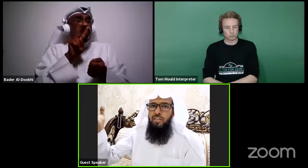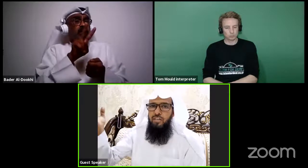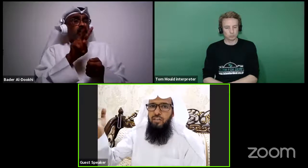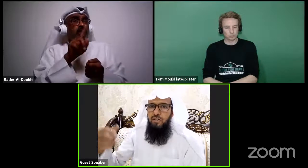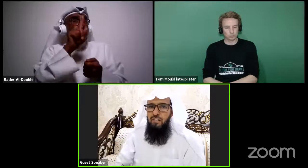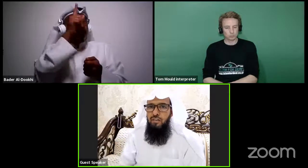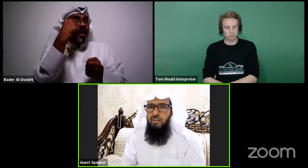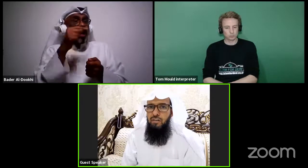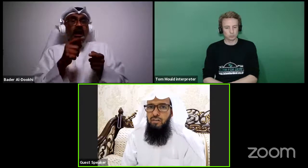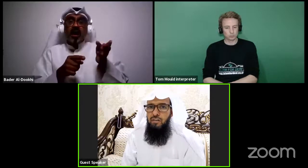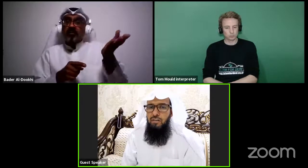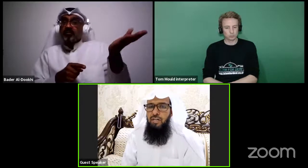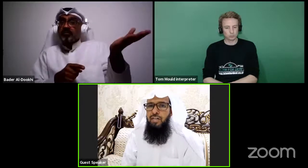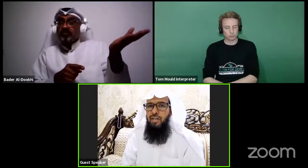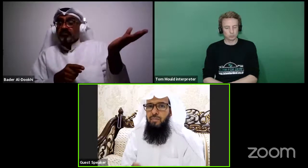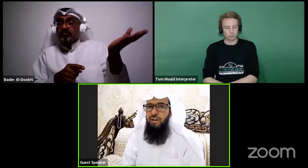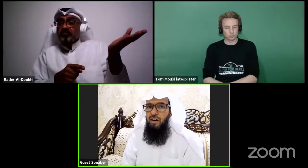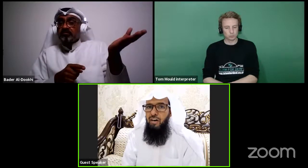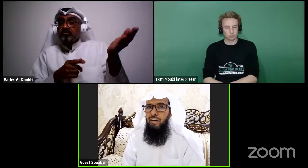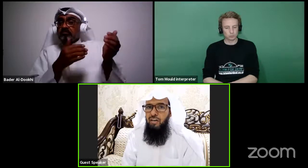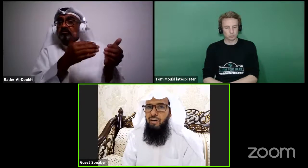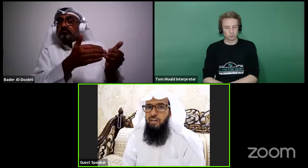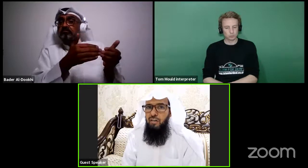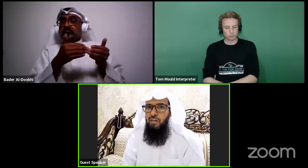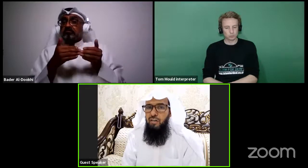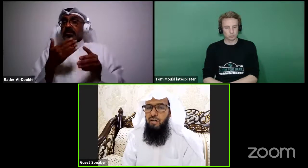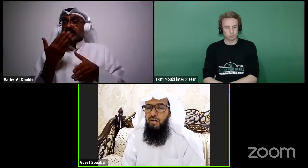الأصل، لأن المرأة